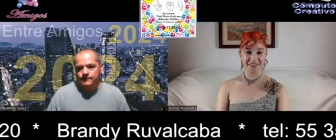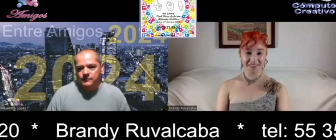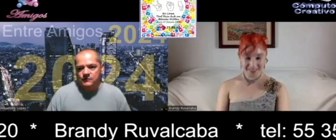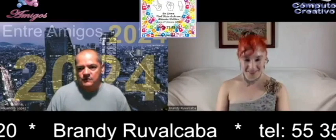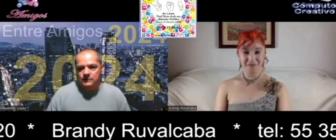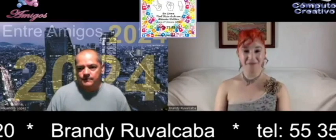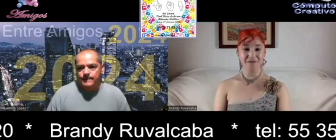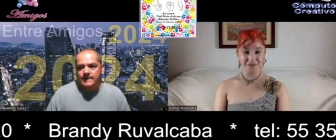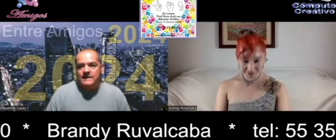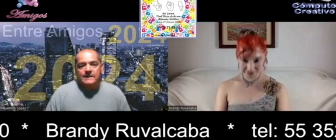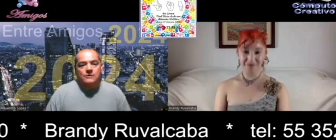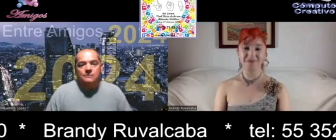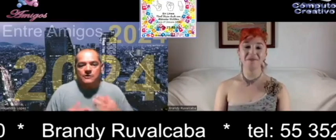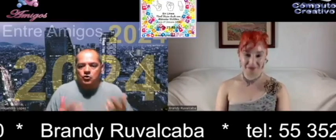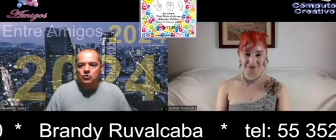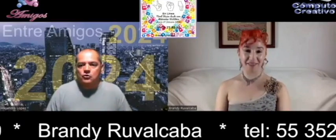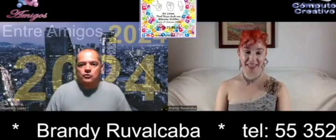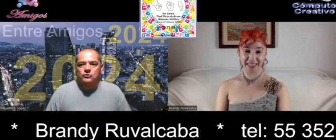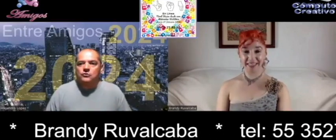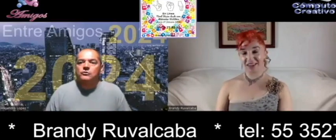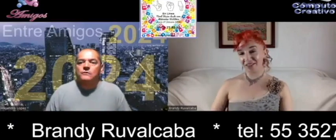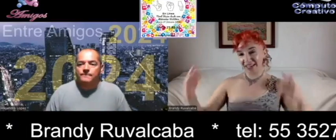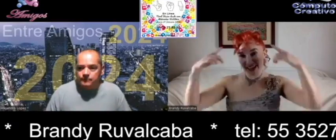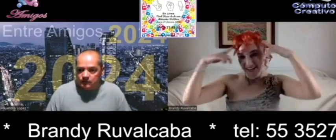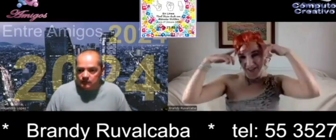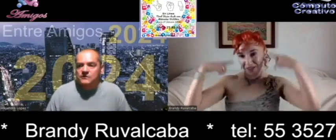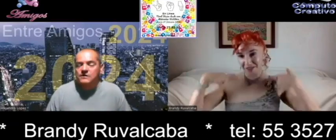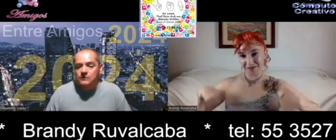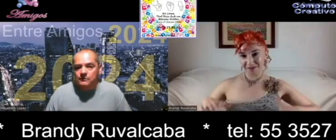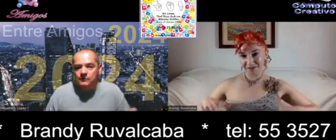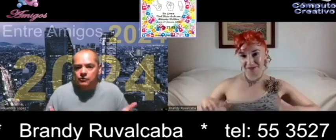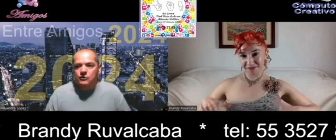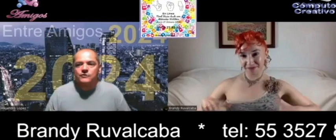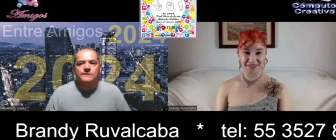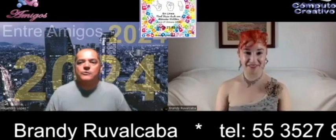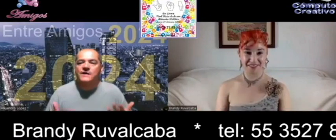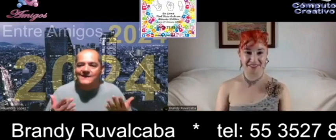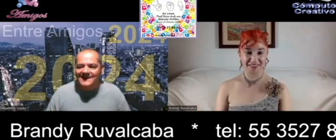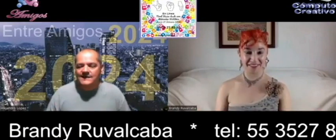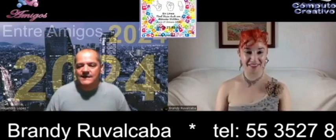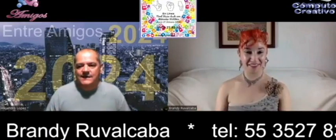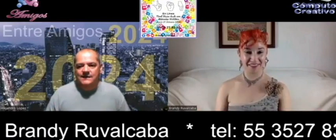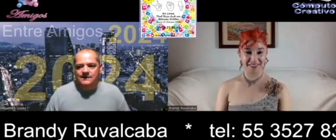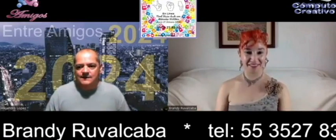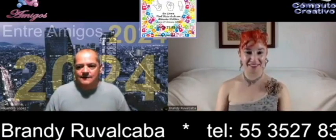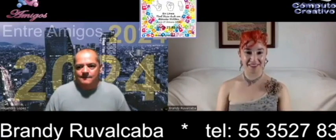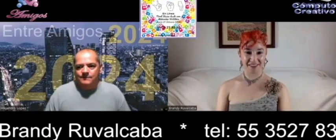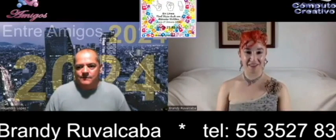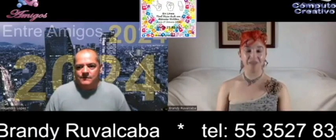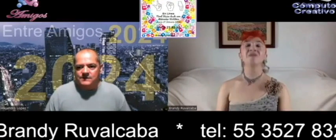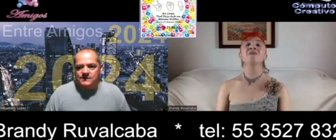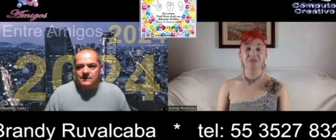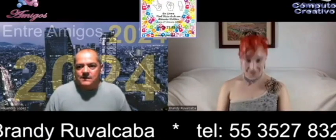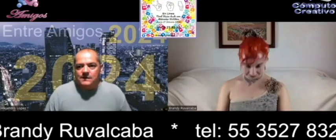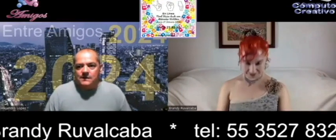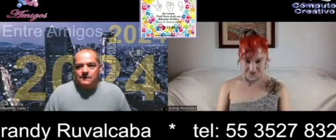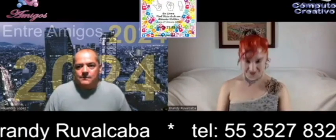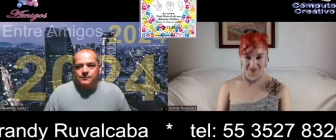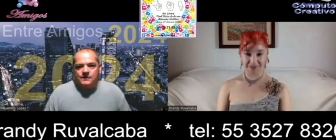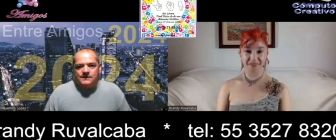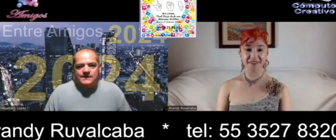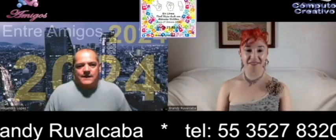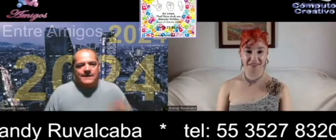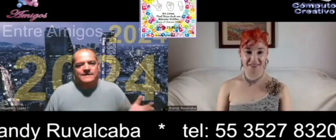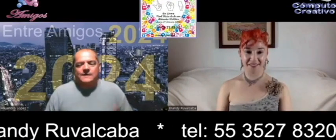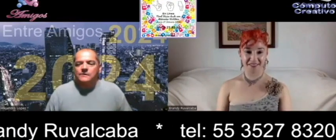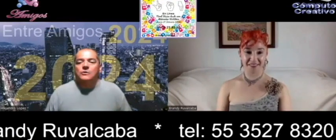hacerlo, ¿no? Y como en Sí, todo, tienes que conectar. sí, como en todo, lleva una técnica, ¿sí?